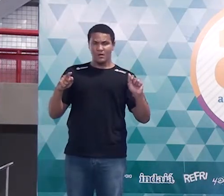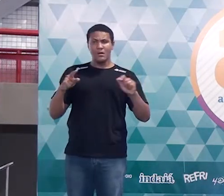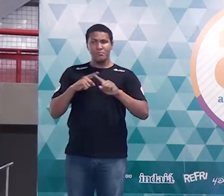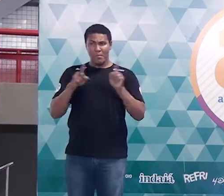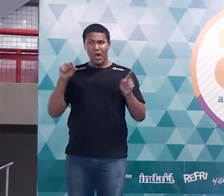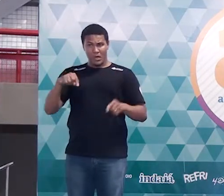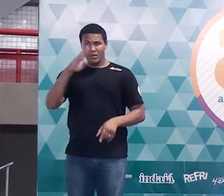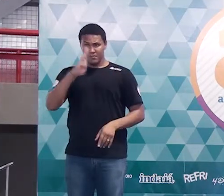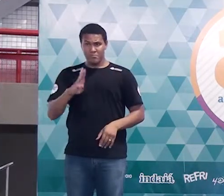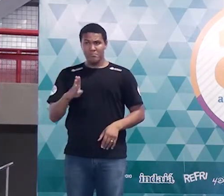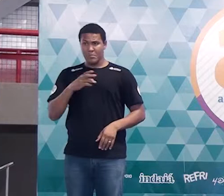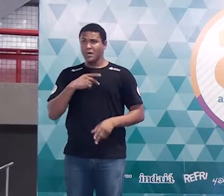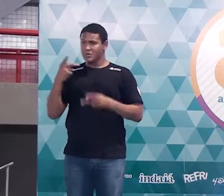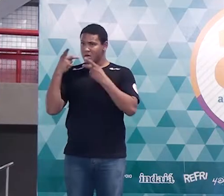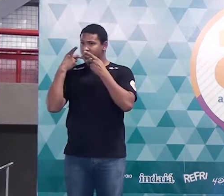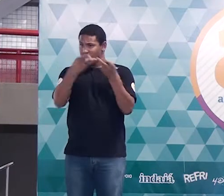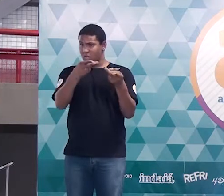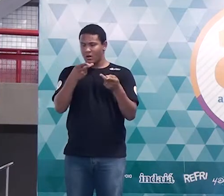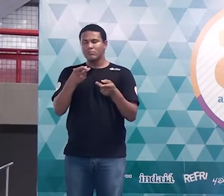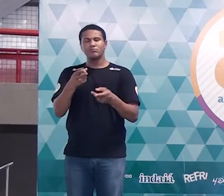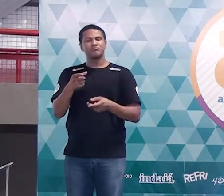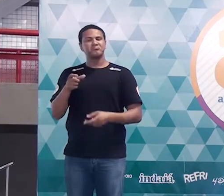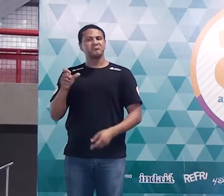mulher de rapariga para você ver a confusão.